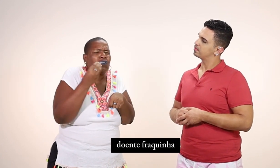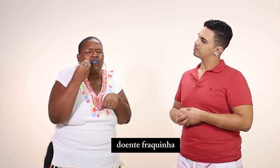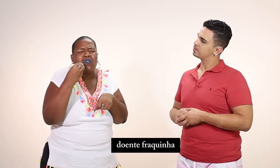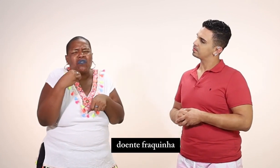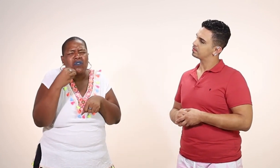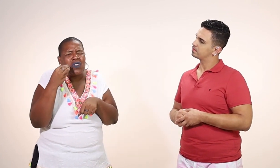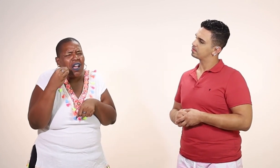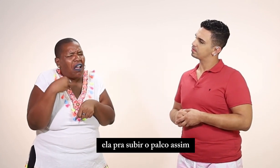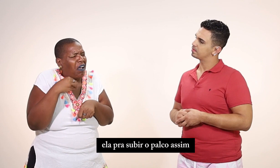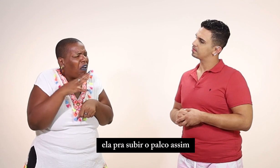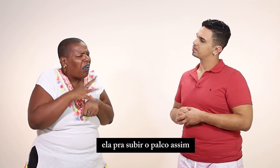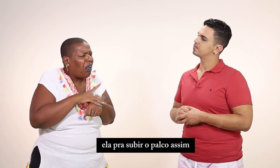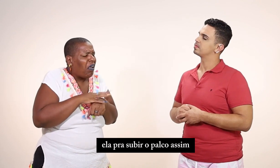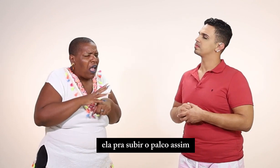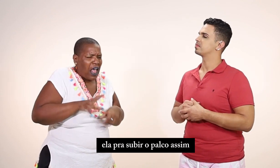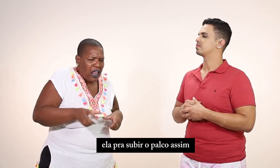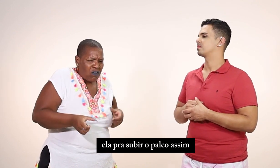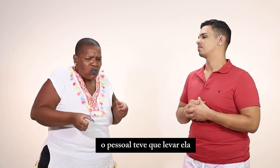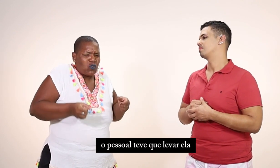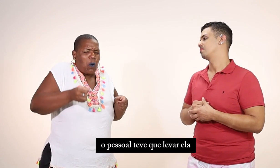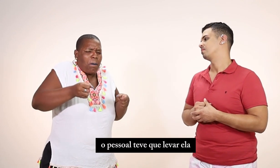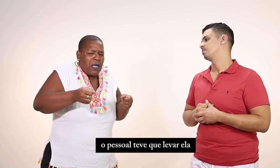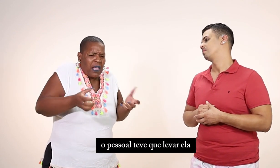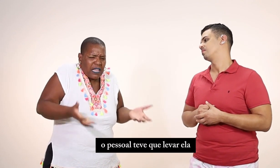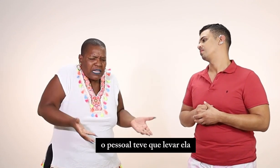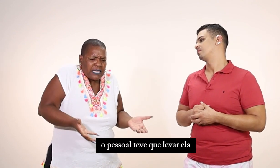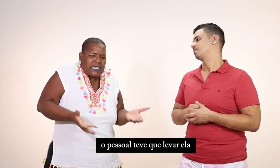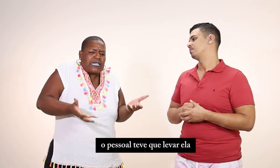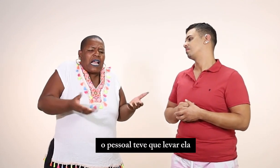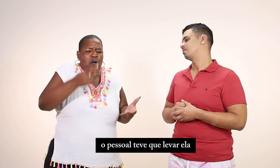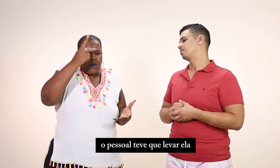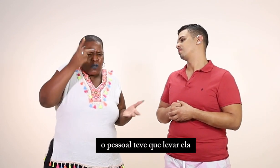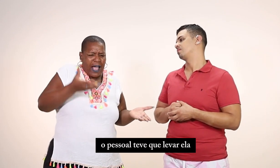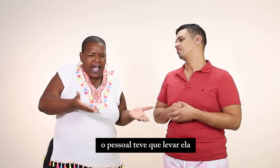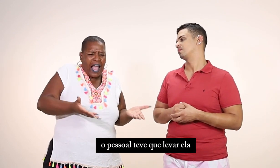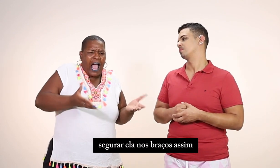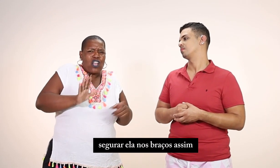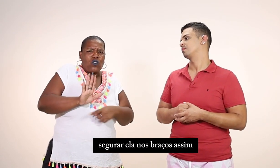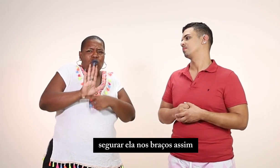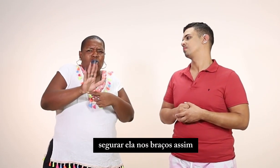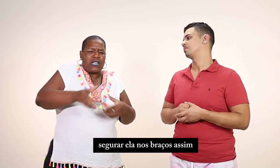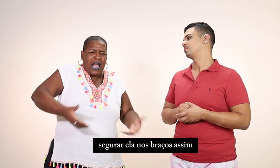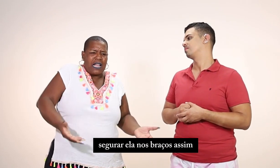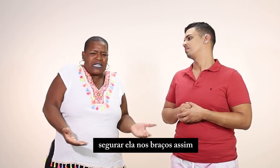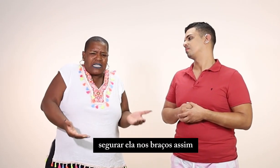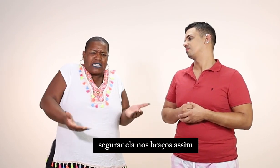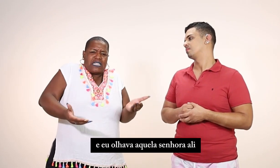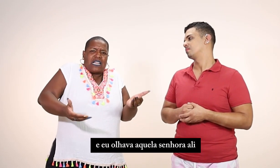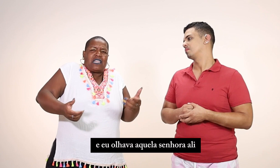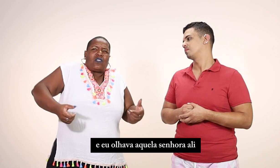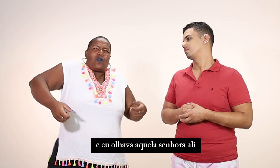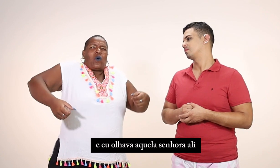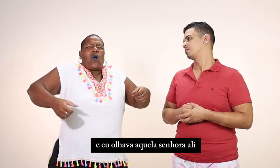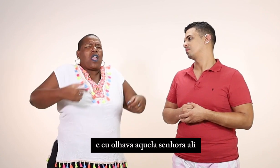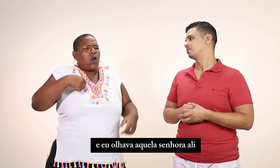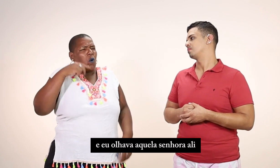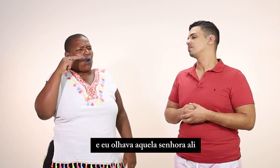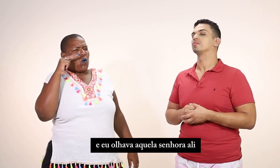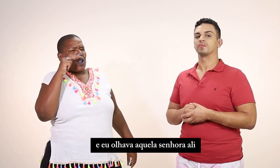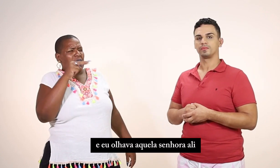fraquinha. Ela, para subir o palco assim, o pessoal teve que levar ela, segurar ela nos braços assim, e eu olhava aquela senhora